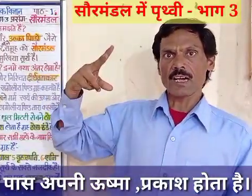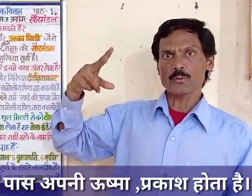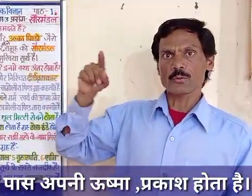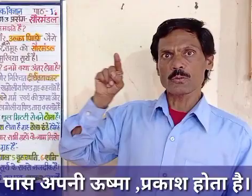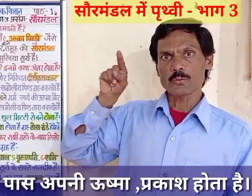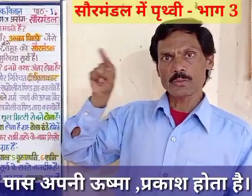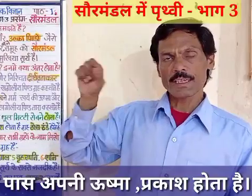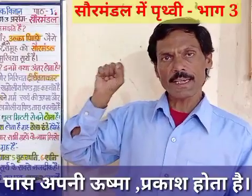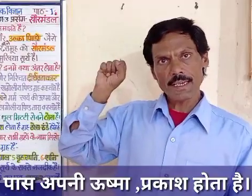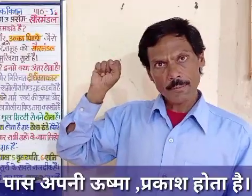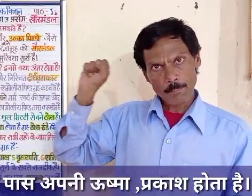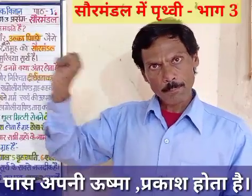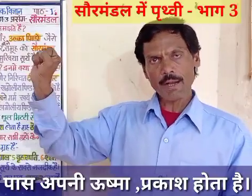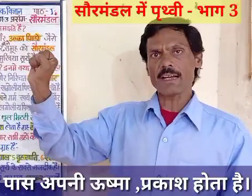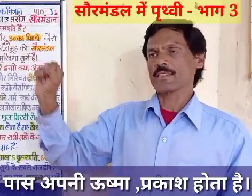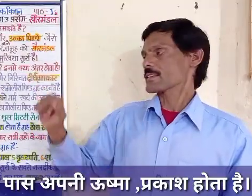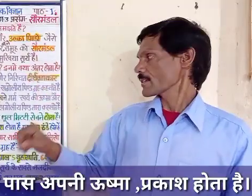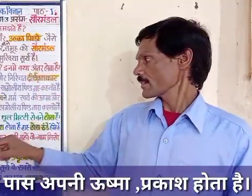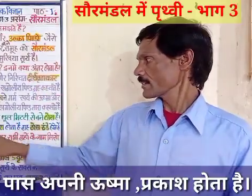तारों के पास